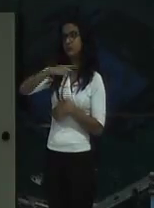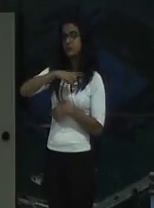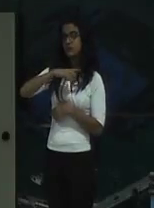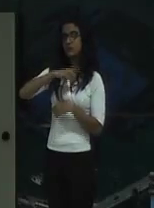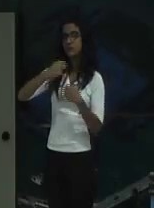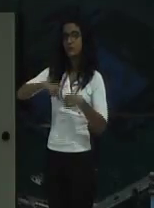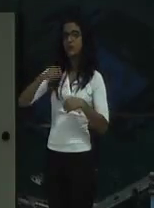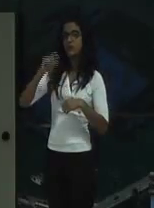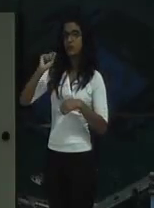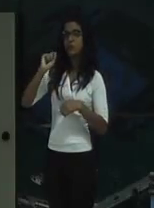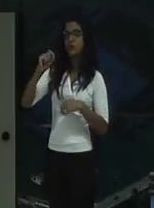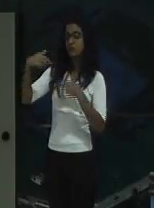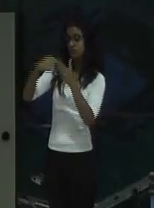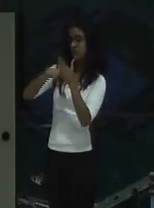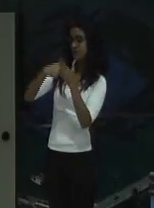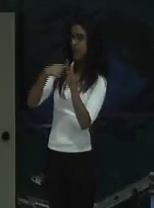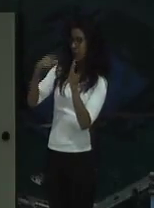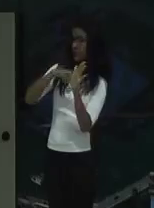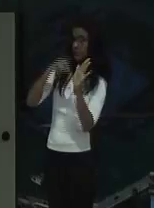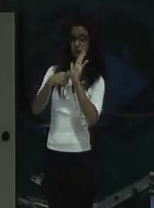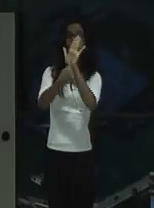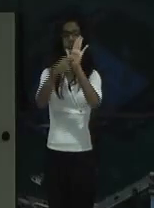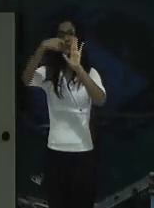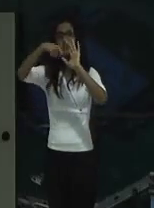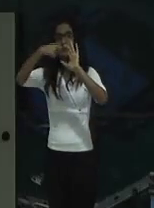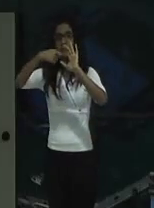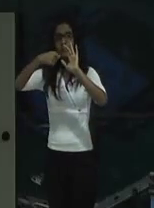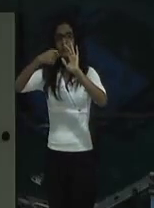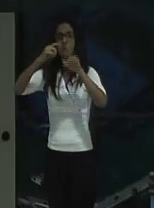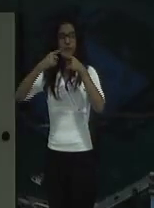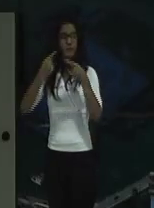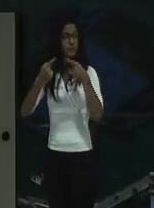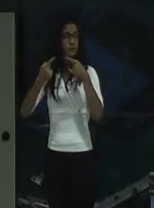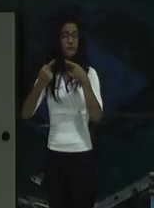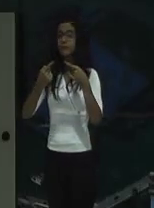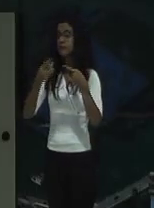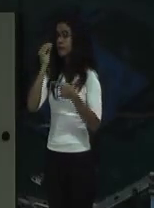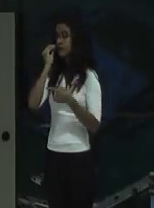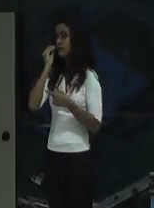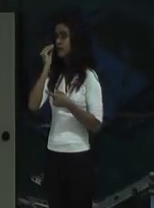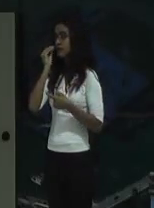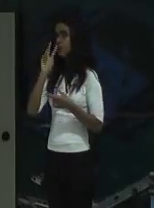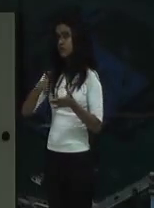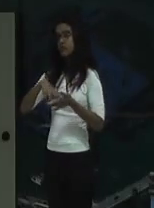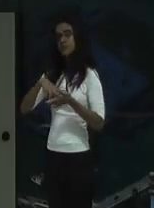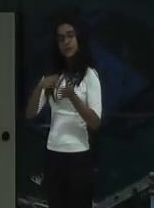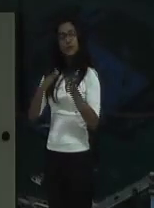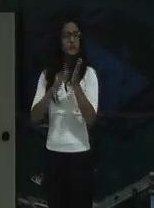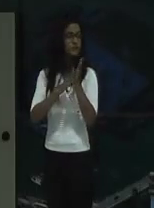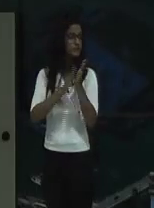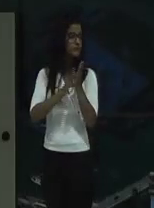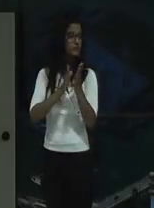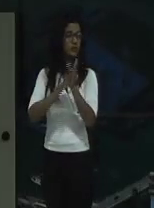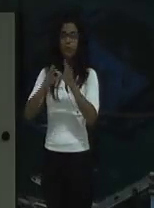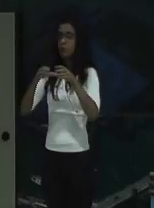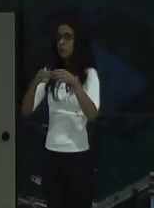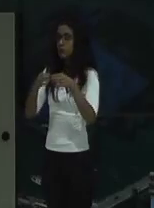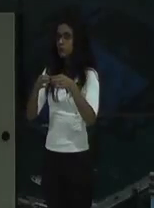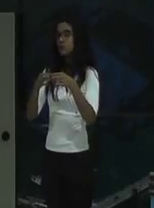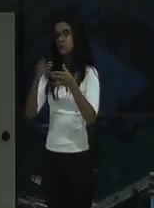tiver algum questionamento. E isso a gente não pode questionar, só pelo escrito. E eu gostei da apresentação, eu quero parabenizar a equipe